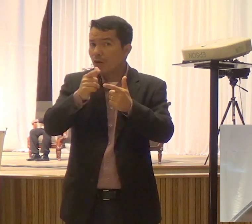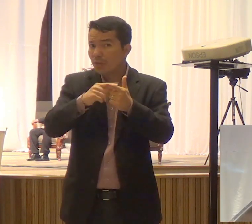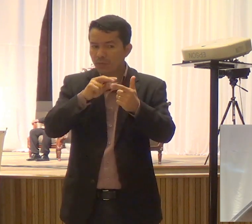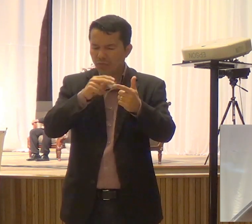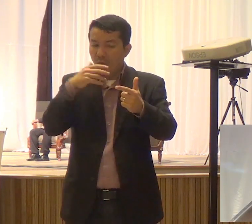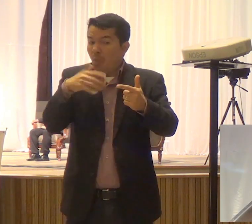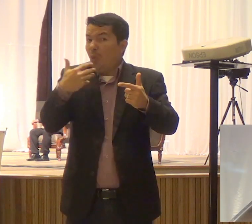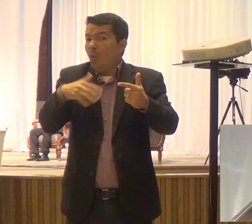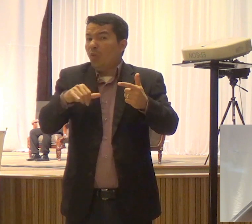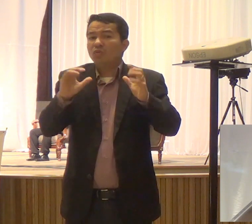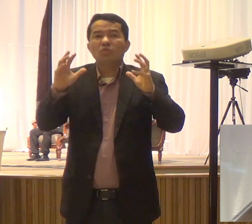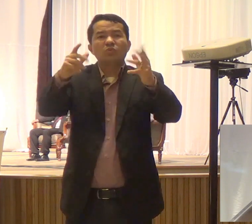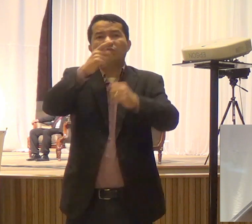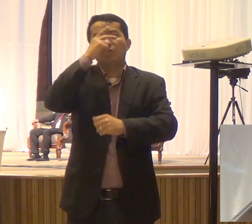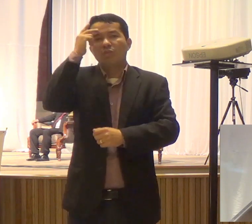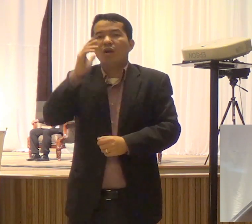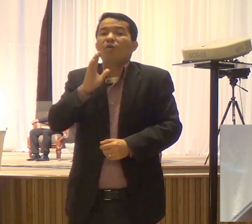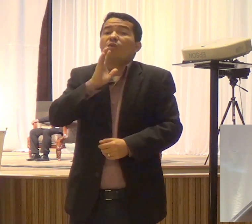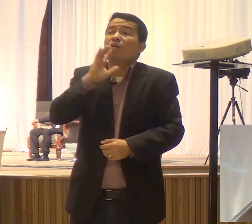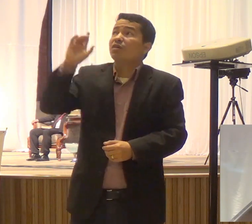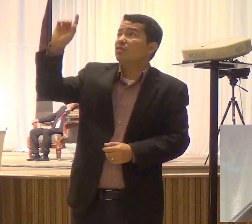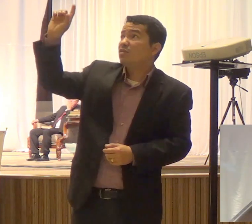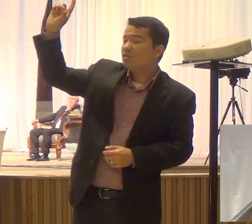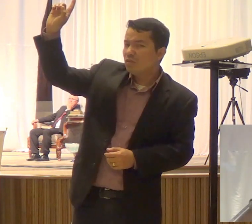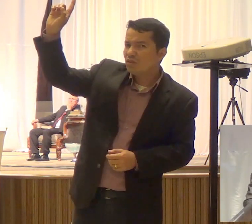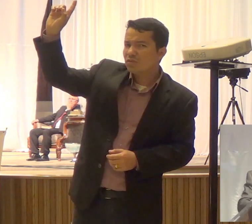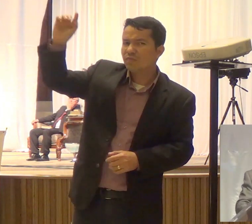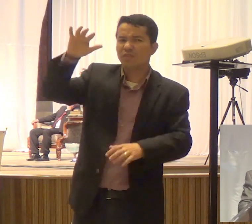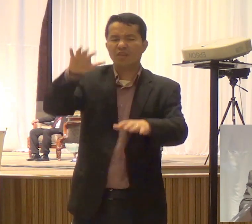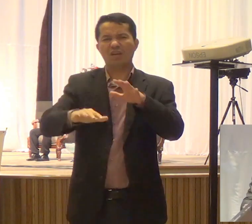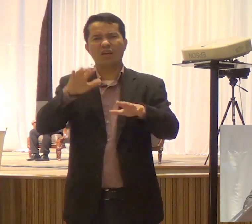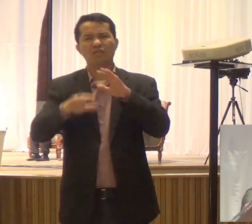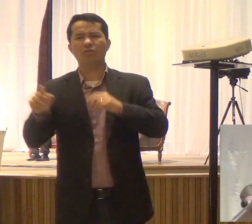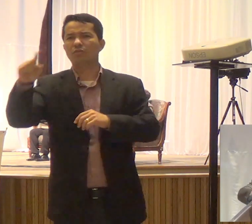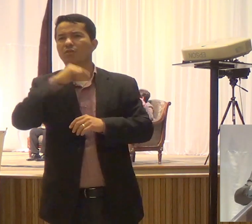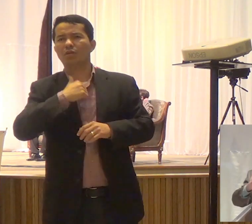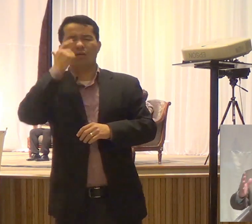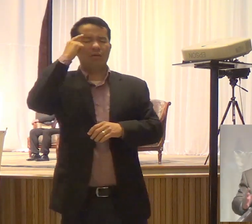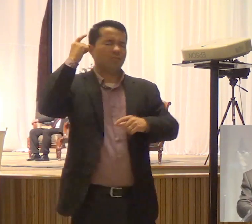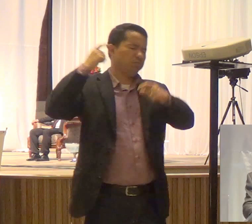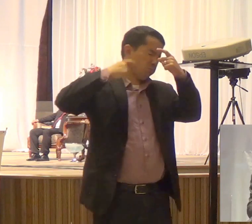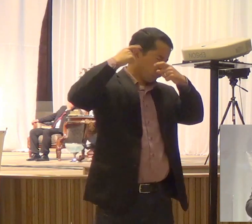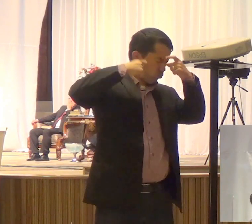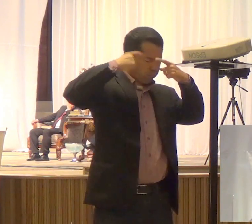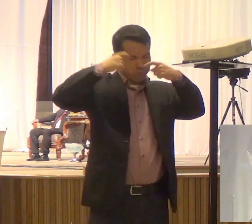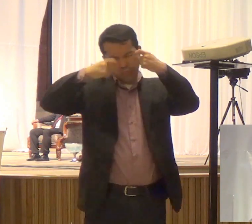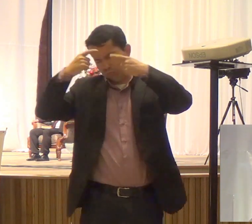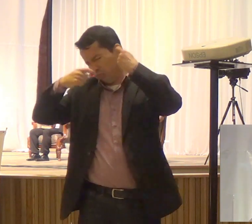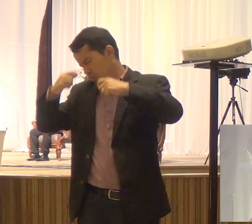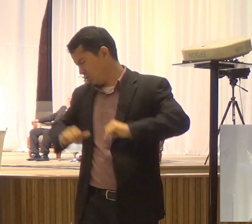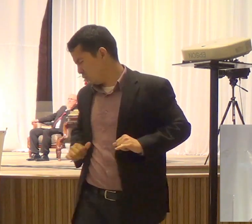que eu sou o Senhor. É quando a gente está no meio da maior batalha da vida da gente, sofrendo a beça,